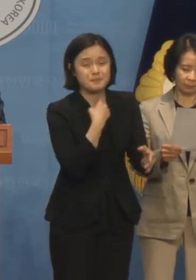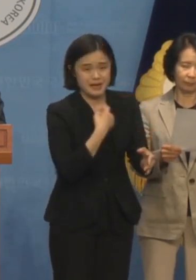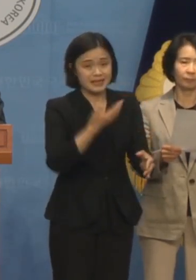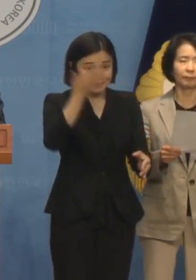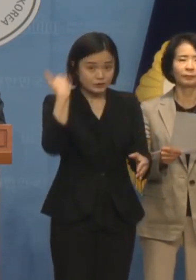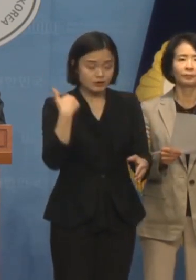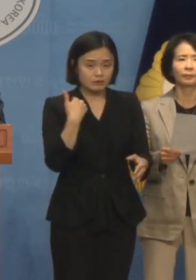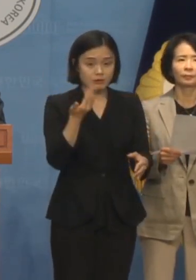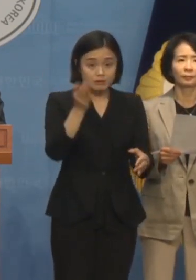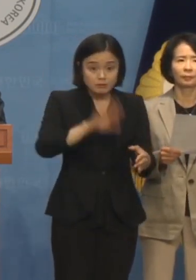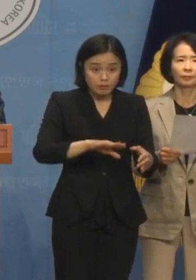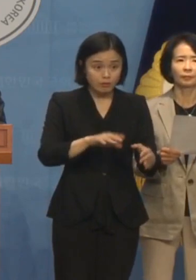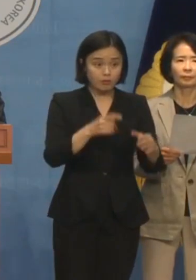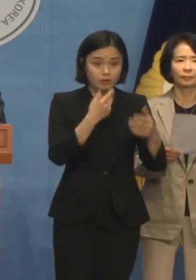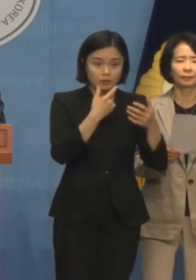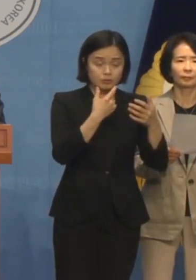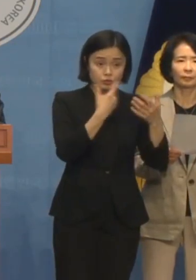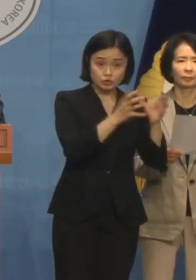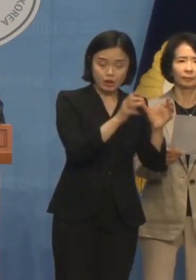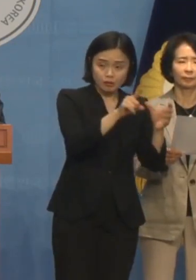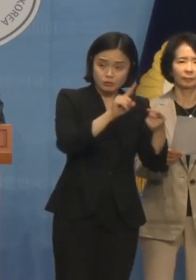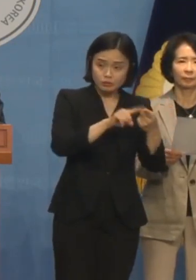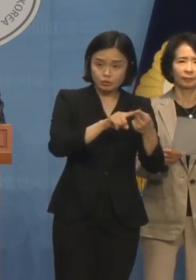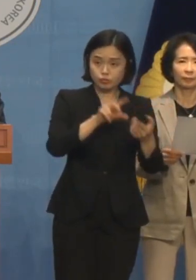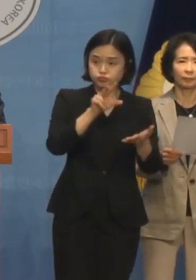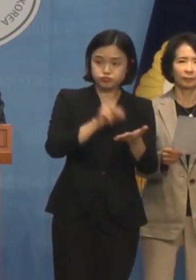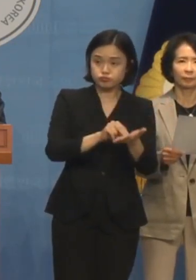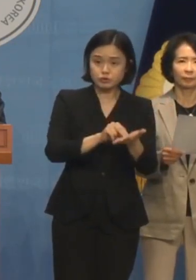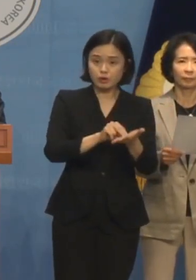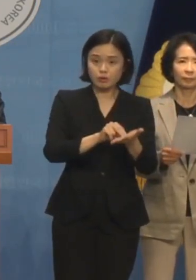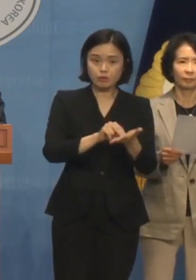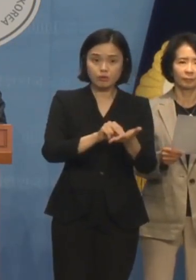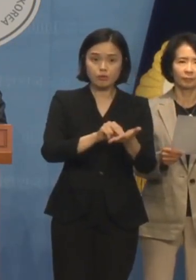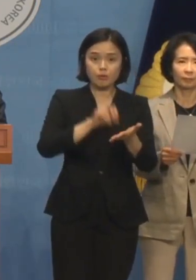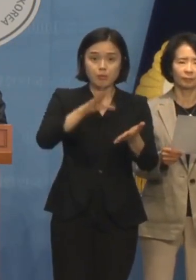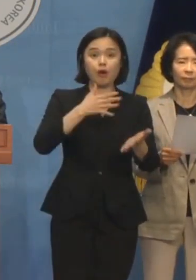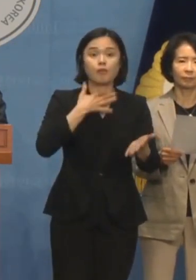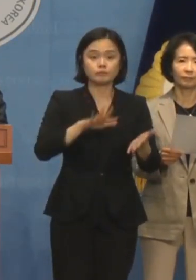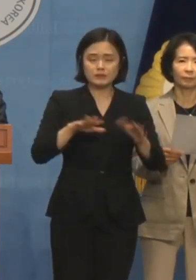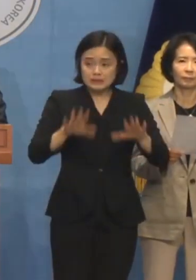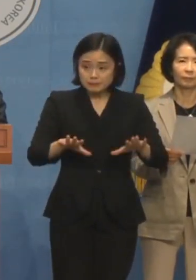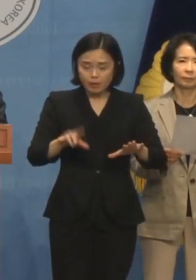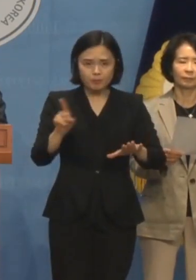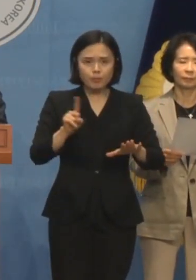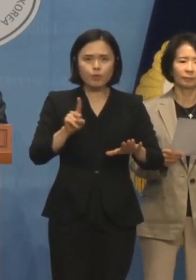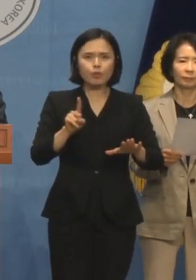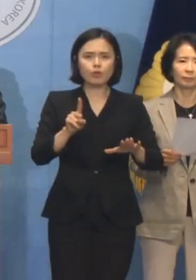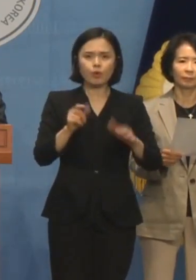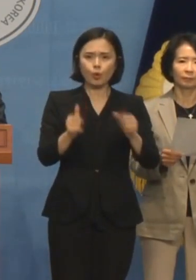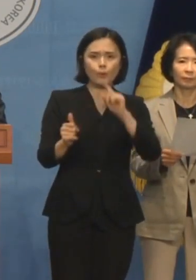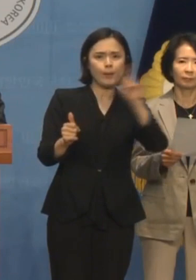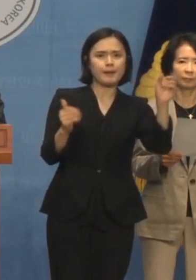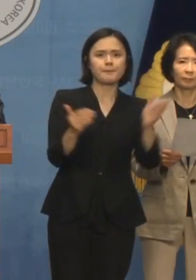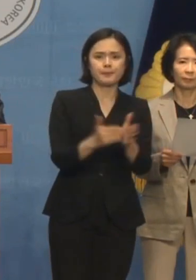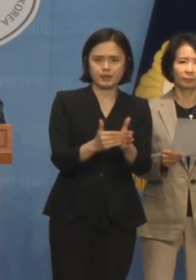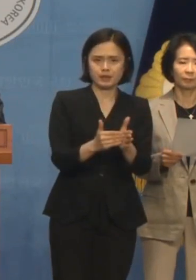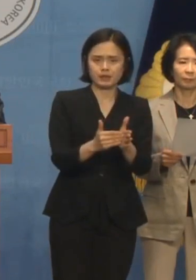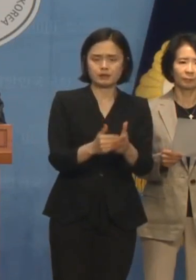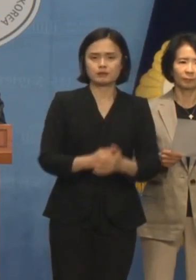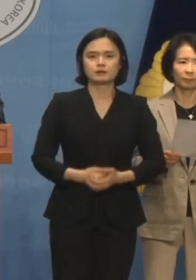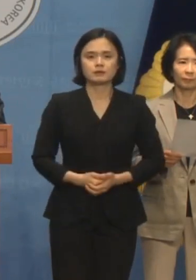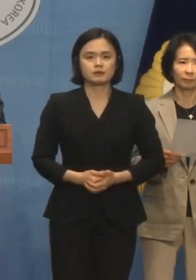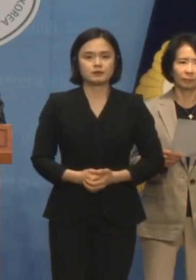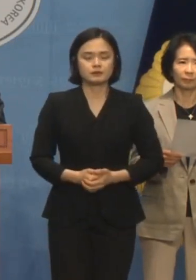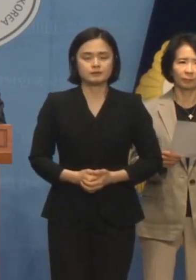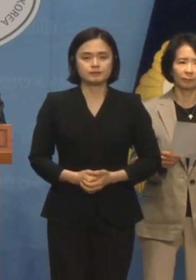사안의 형평성을 따지기 위해 안건조정위원회 구성을 요구했으나 처음에는 대상이 아니라고 무시했습니다.